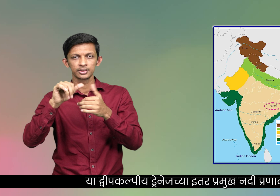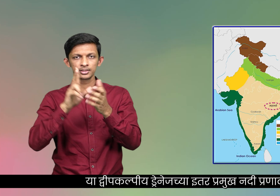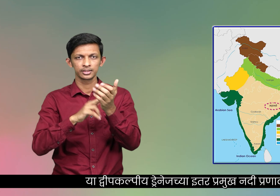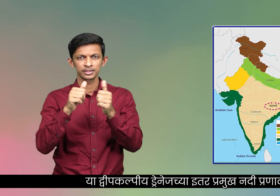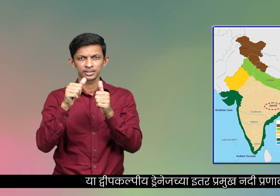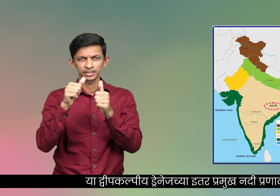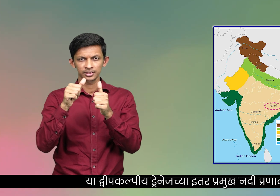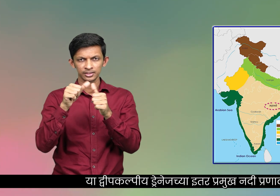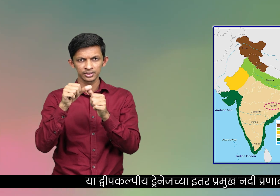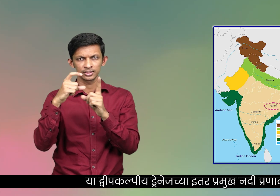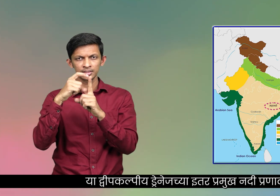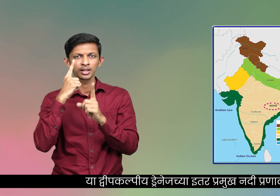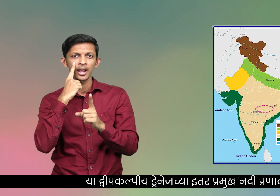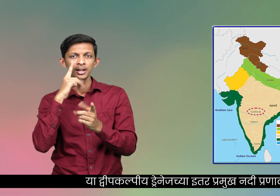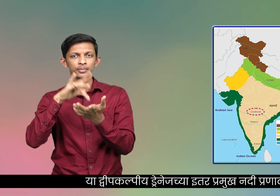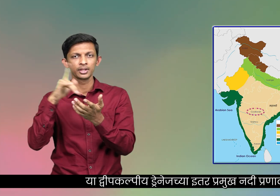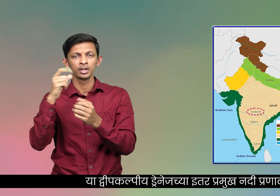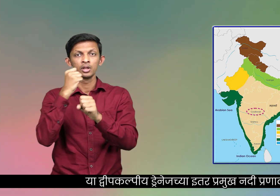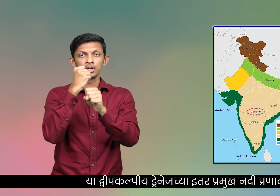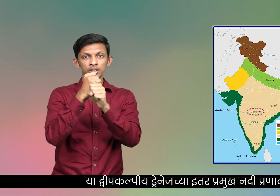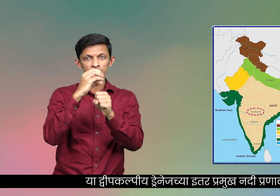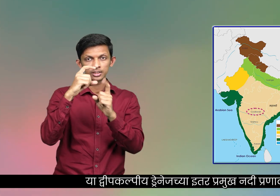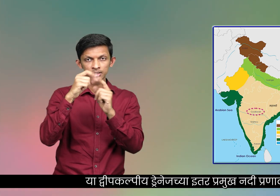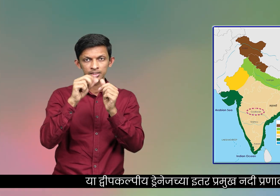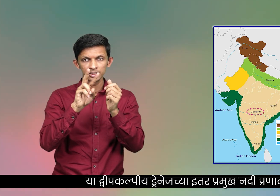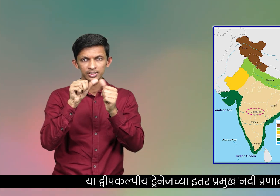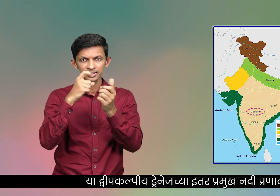या द्विकल्पीय ड्रेनेजच्या इतर प्रमुख नदी प्रणाली आहेत.